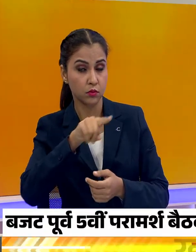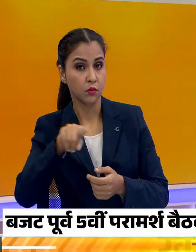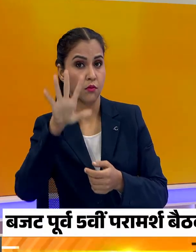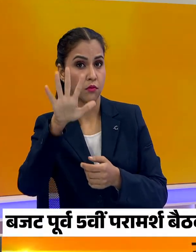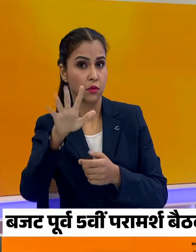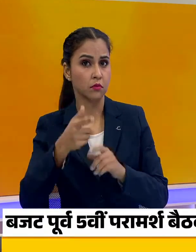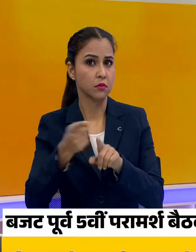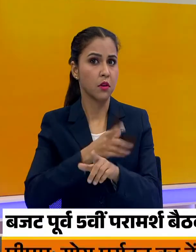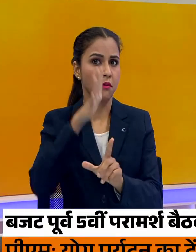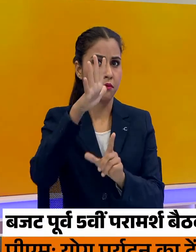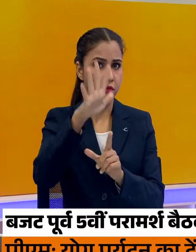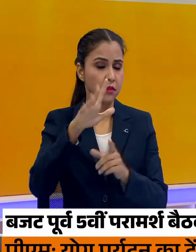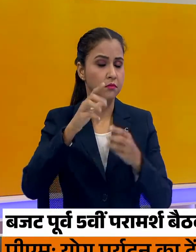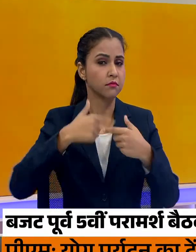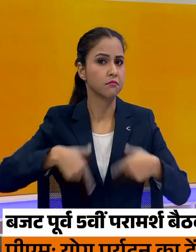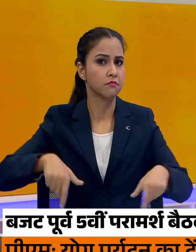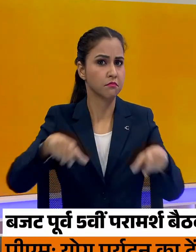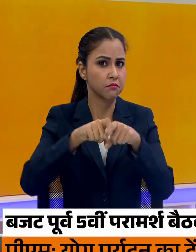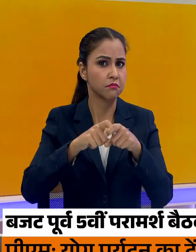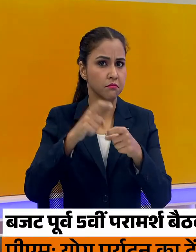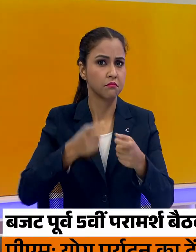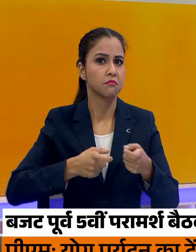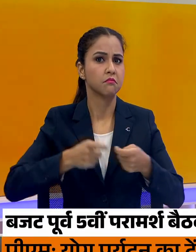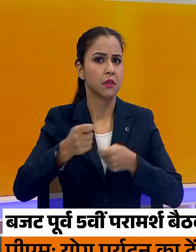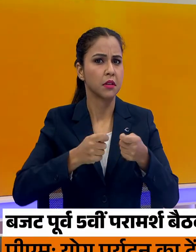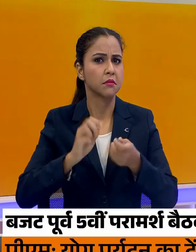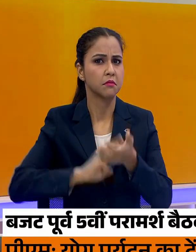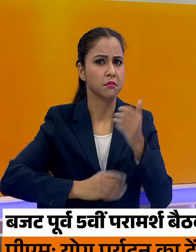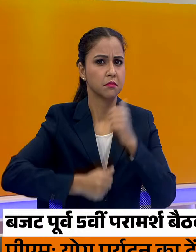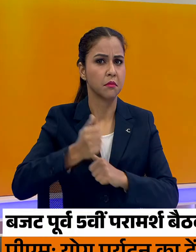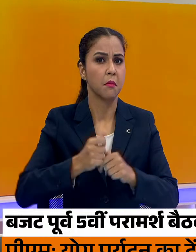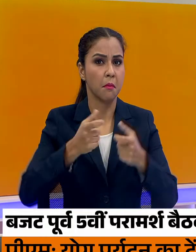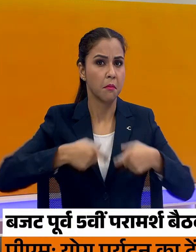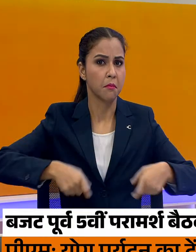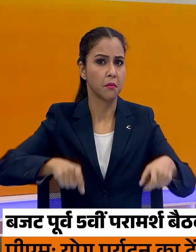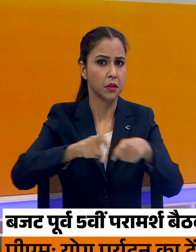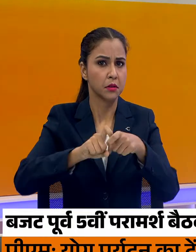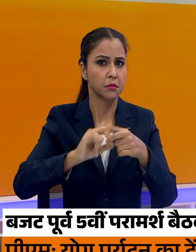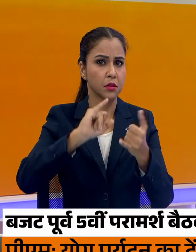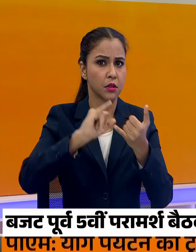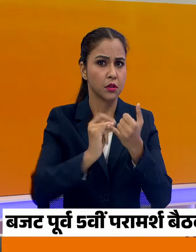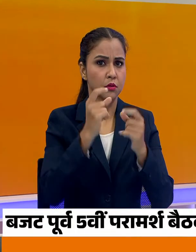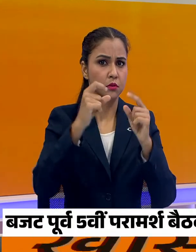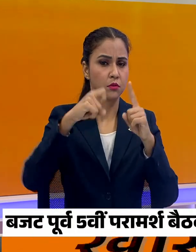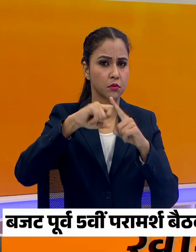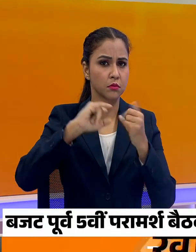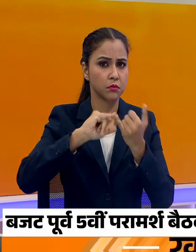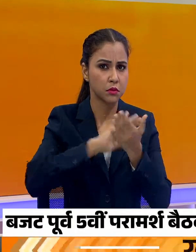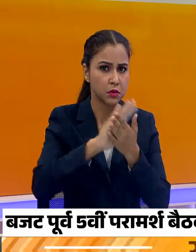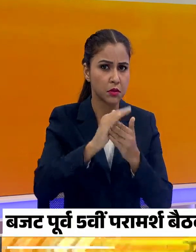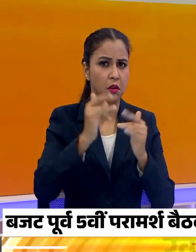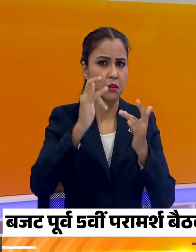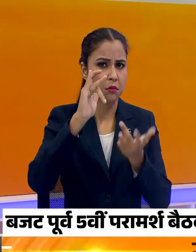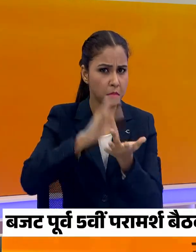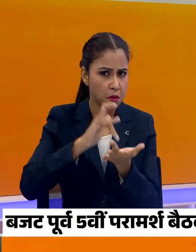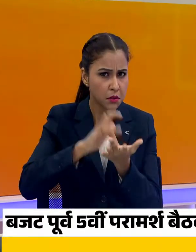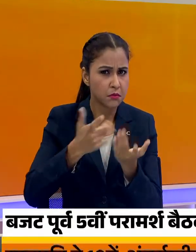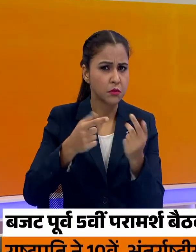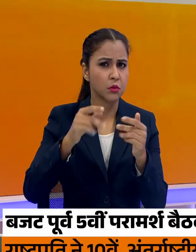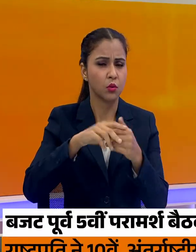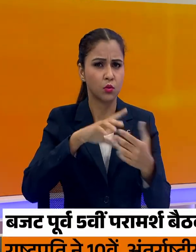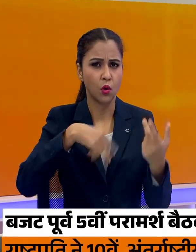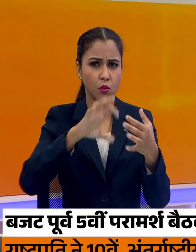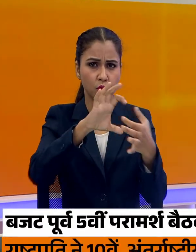पूर्व परामर्श बैठक की अध्यक्षता की। बैठक में सूक्ष्म, लघु और मध्यम उद्यमों से जुड़े लोग